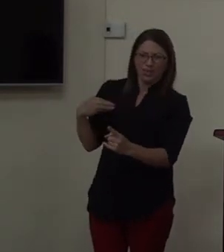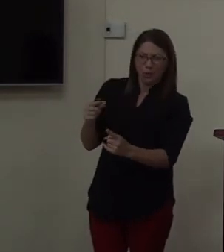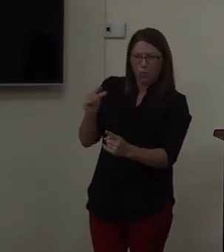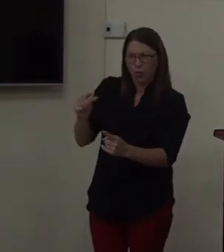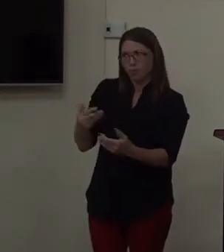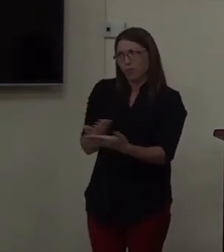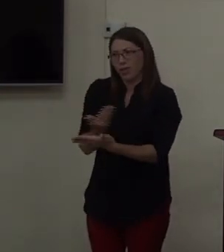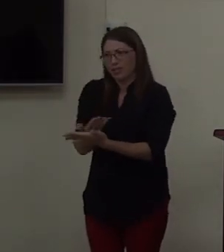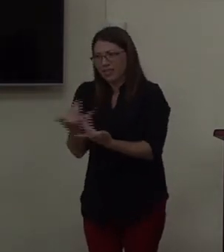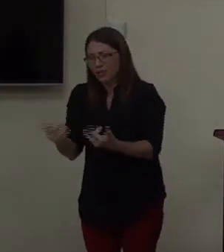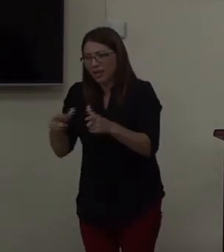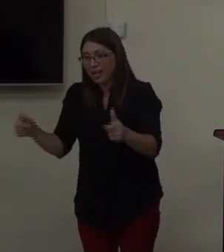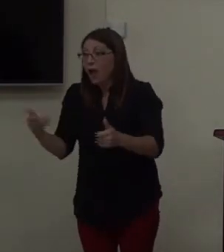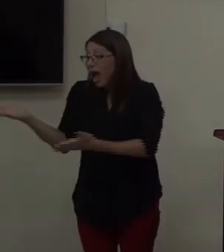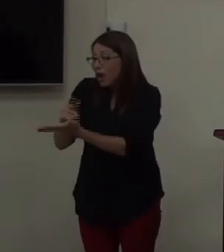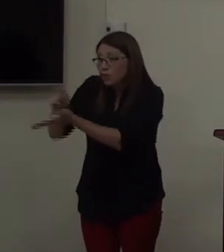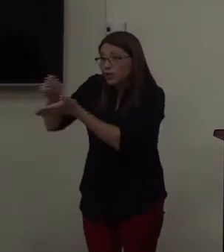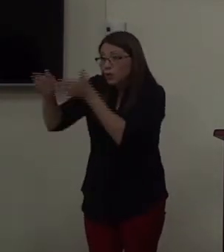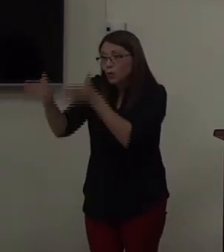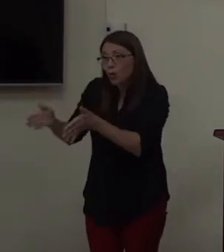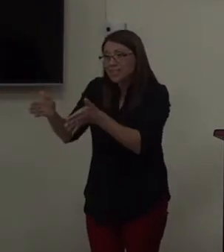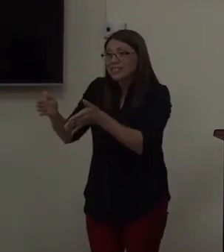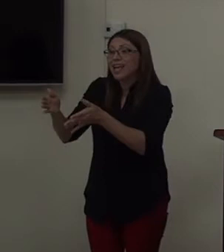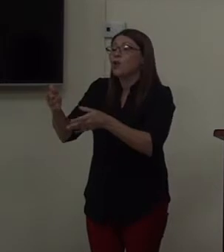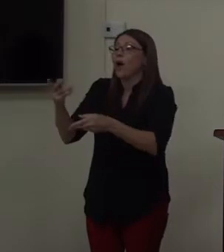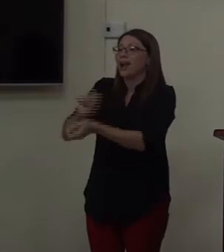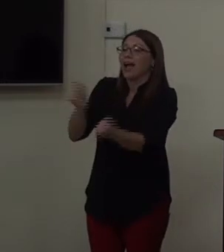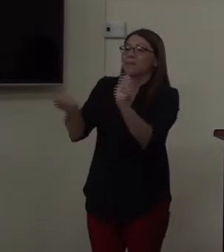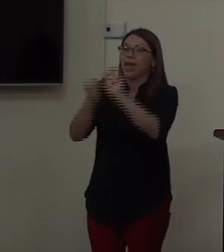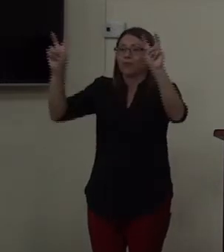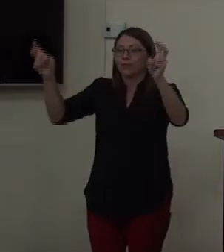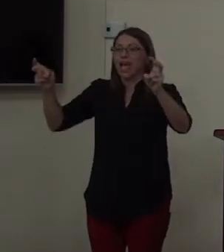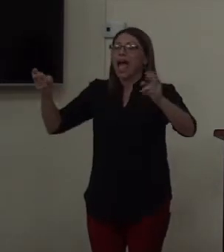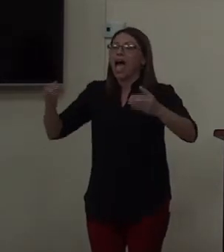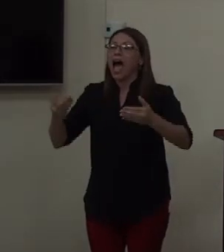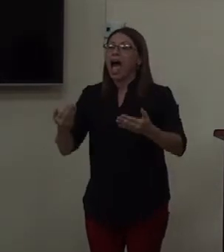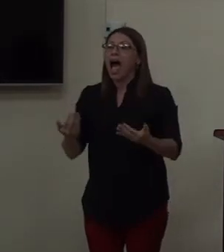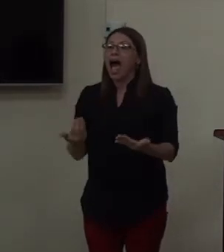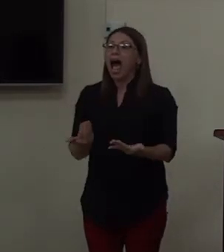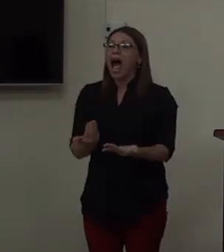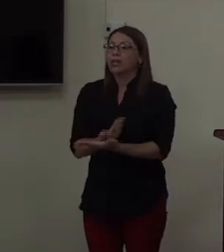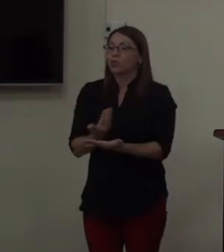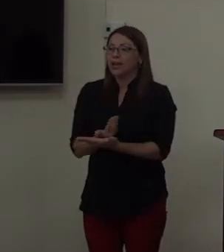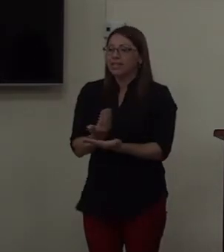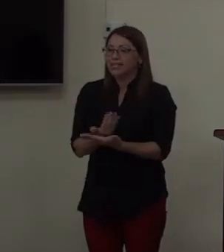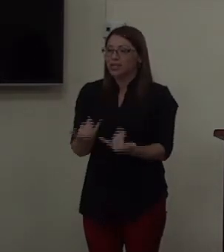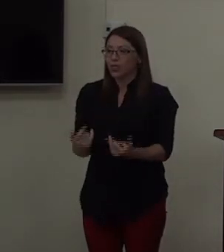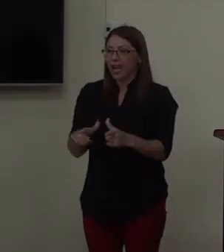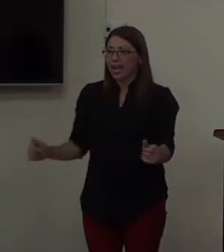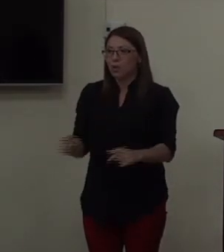y hay autores que simplemente lo han cambiado por actualización de la lengua, ¿verdad? Pero básicamente estamos